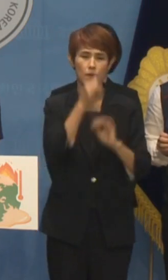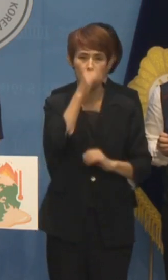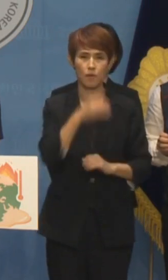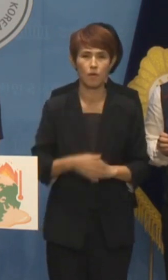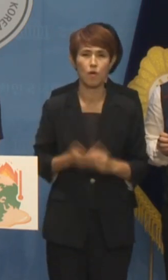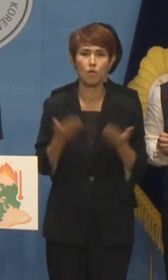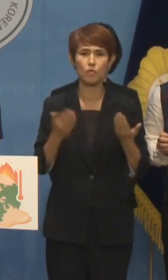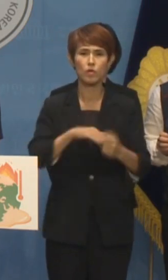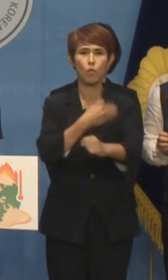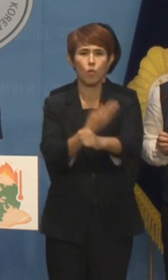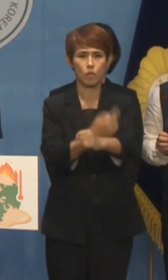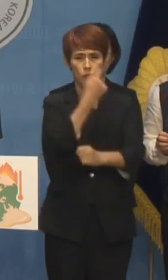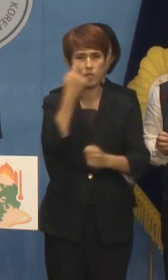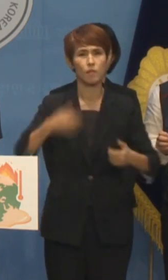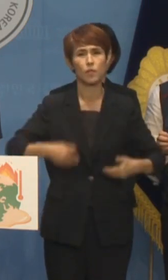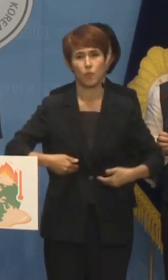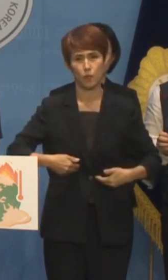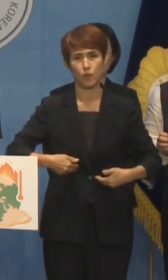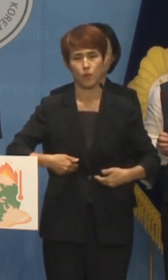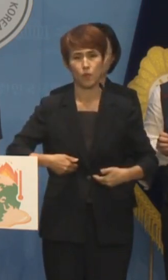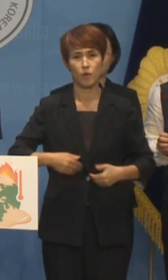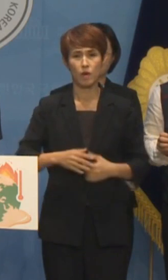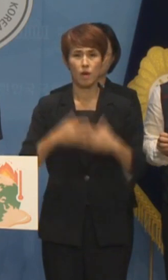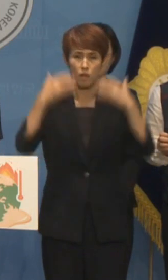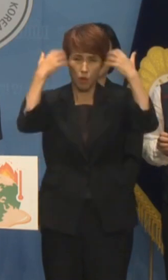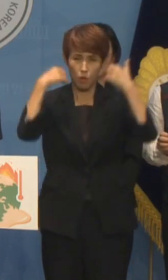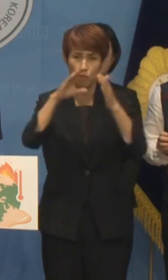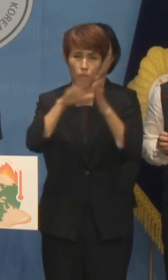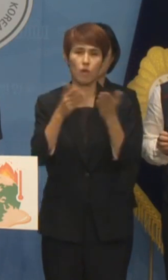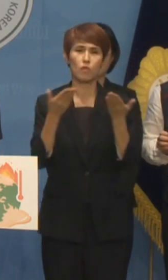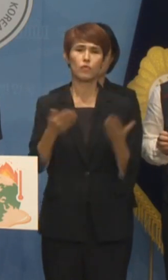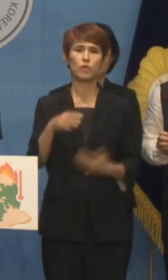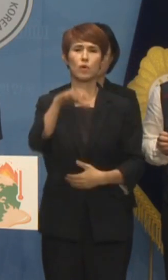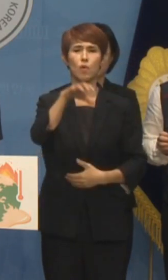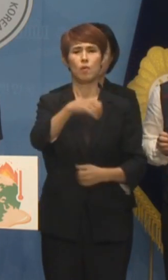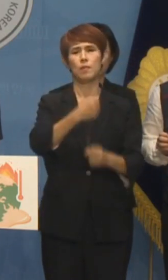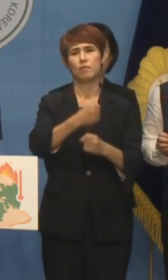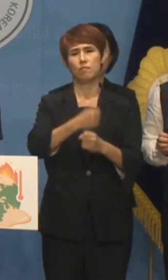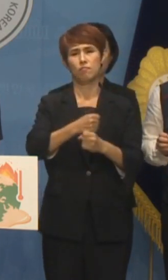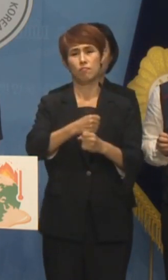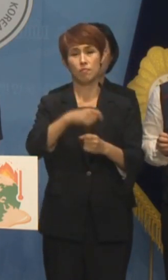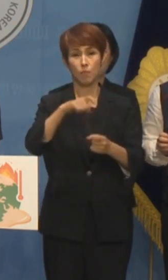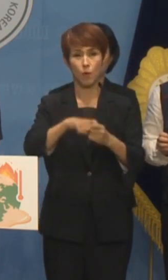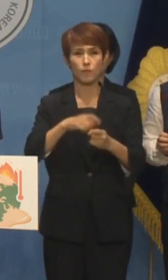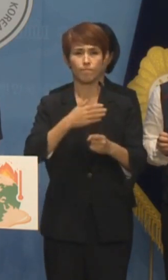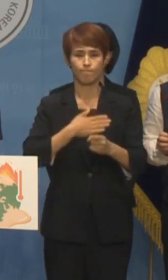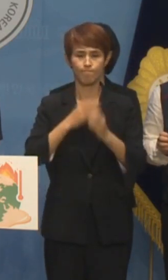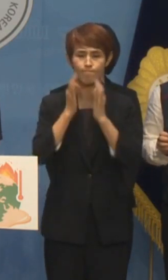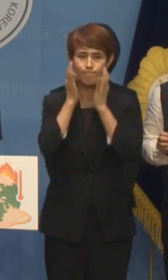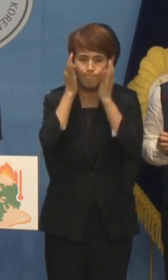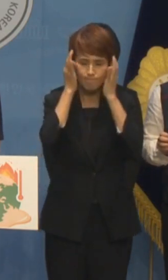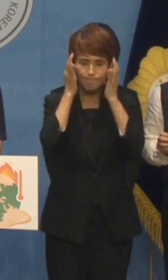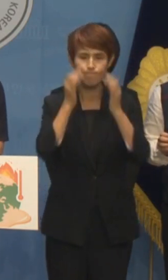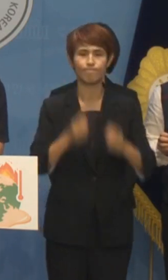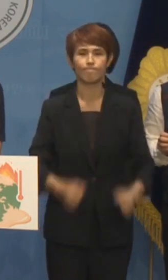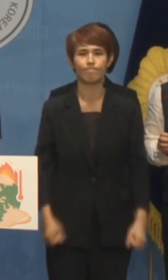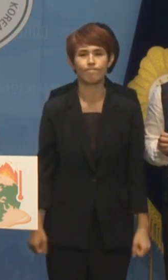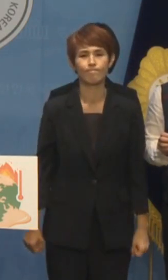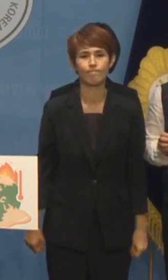휴식권이 보장받는 현장, 더위에 지쳤을 땐 조금 쉴 수 있는 환경을 만들기 위해 저도 함께 하겠습니다.